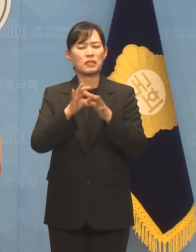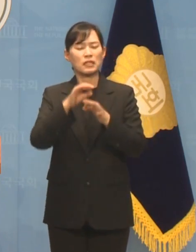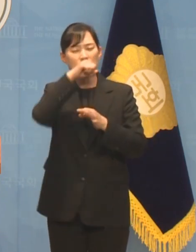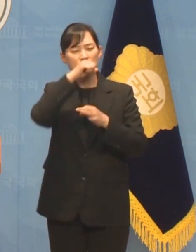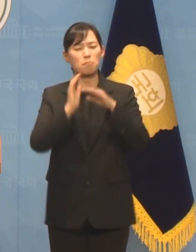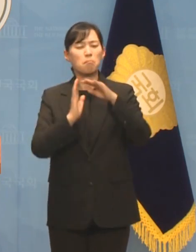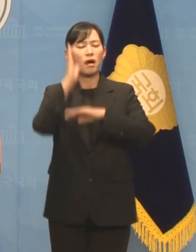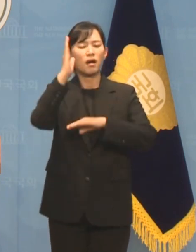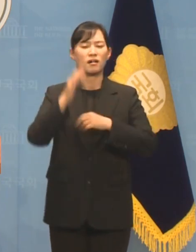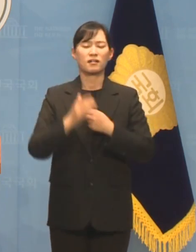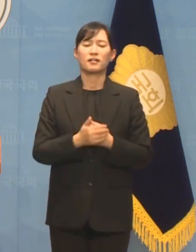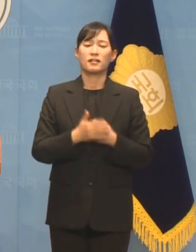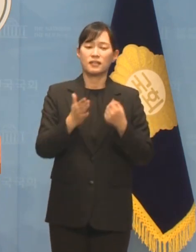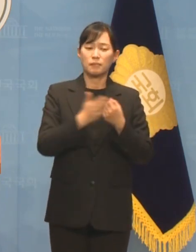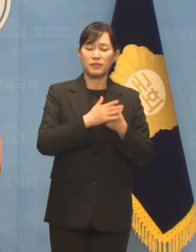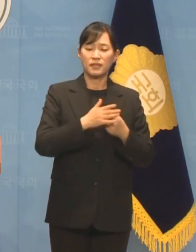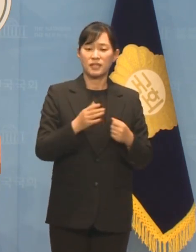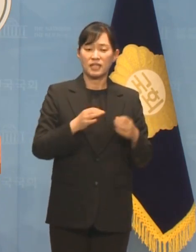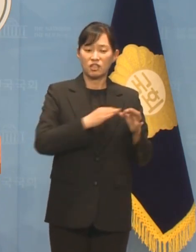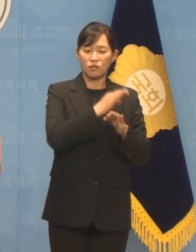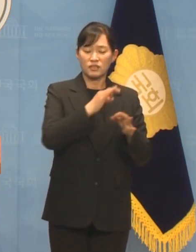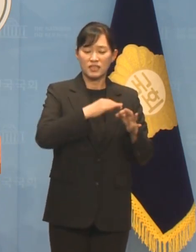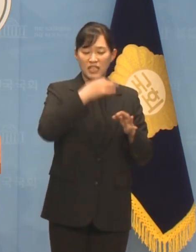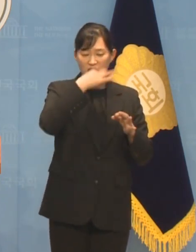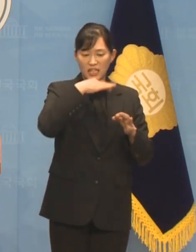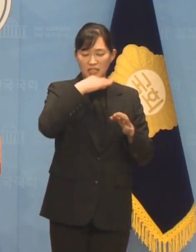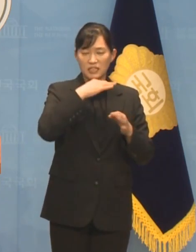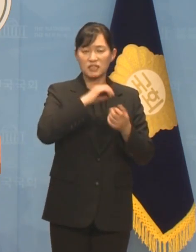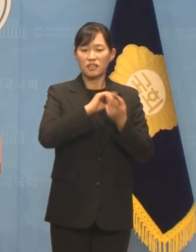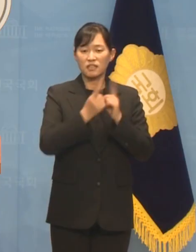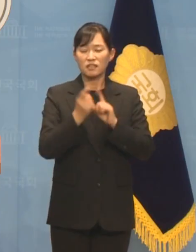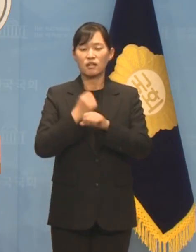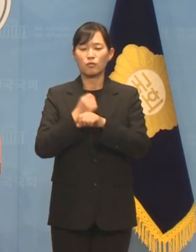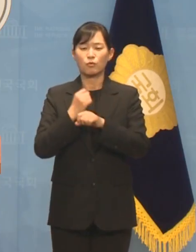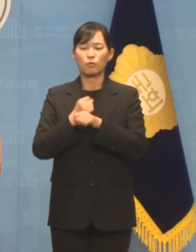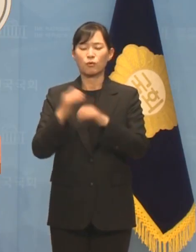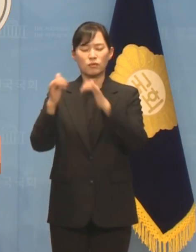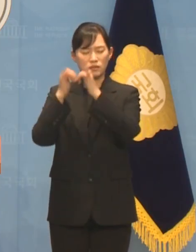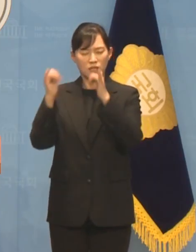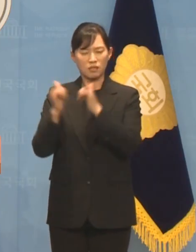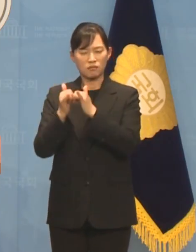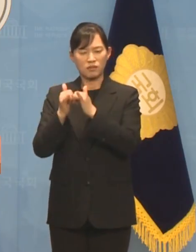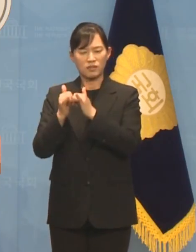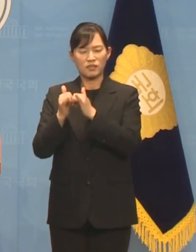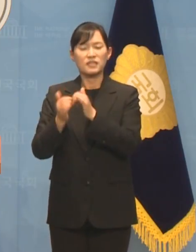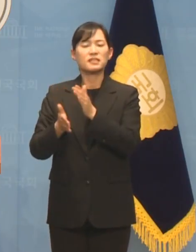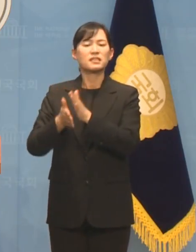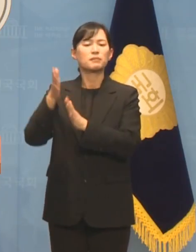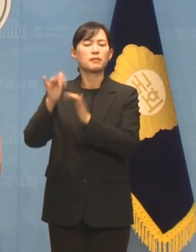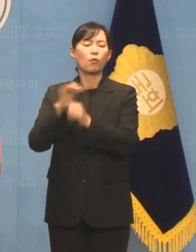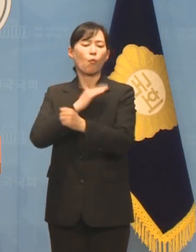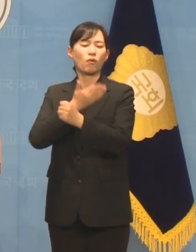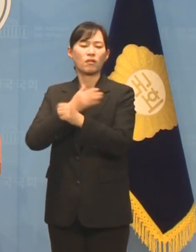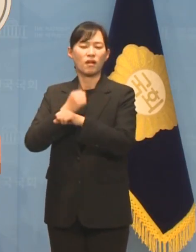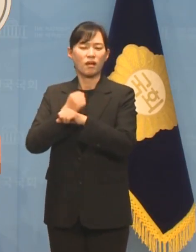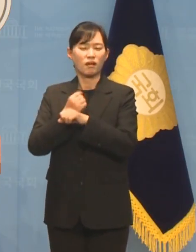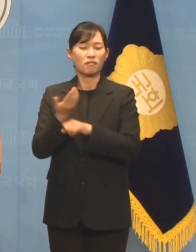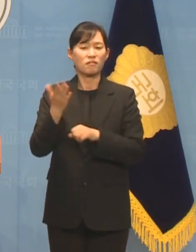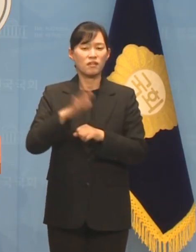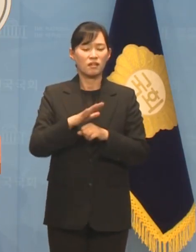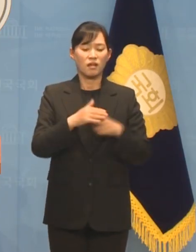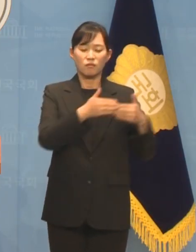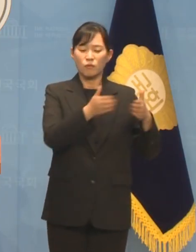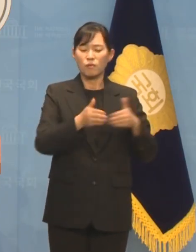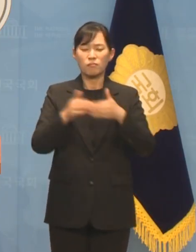넘어섰습니다. 경제부처는 경제계의 이익을 대변하고 사회부처는 시민적 권리를 대변합니다. 그런데 부처 간 협의를